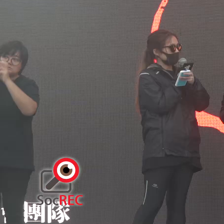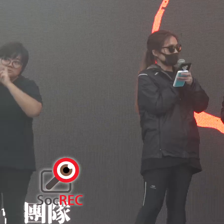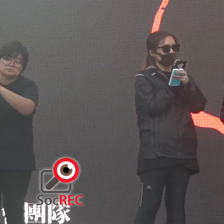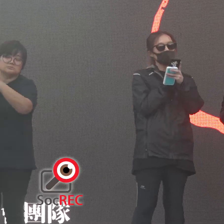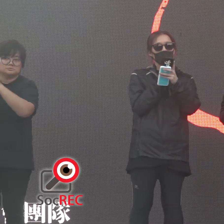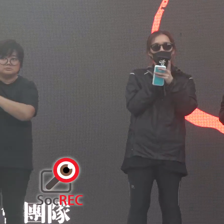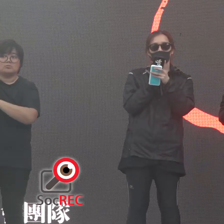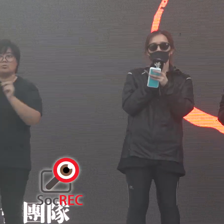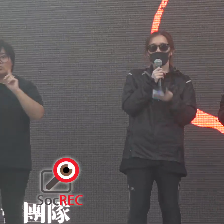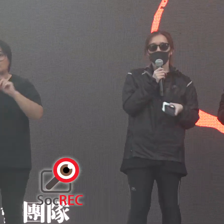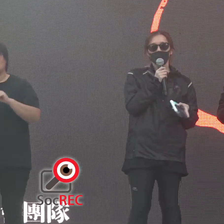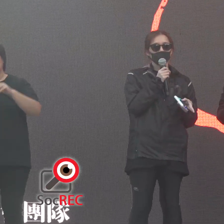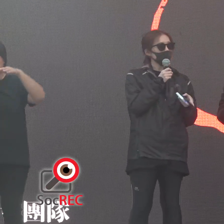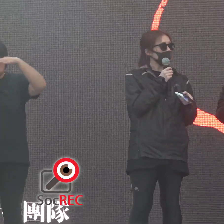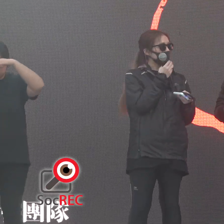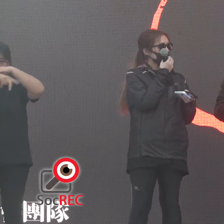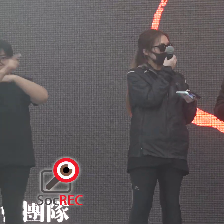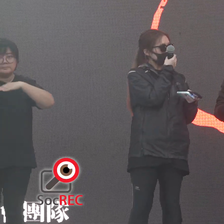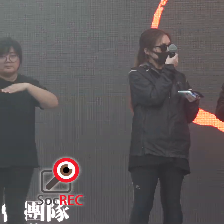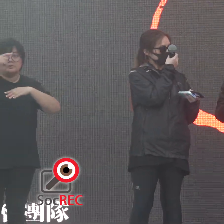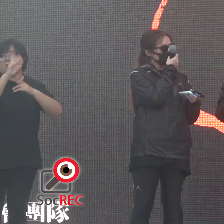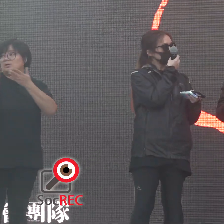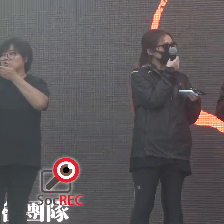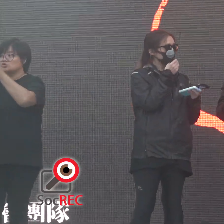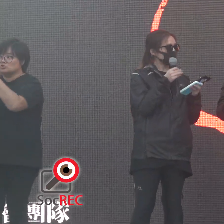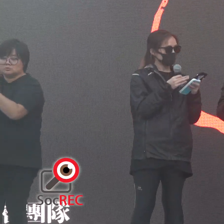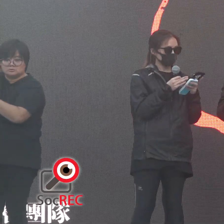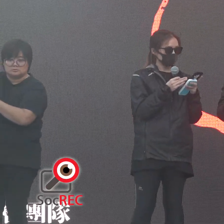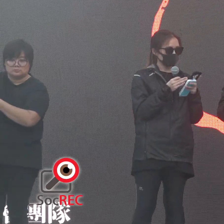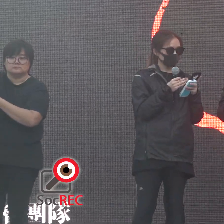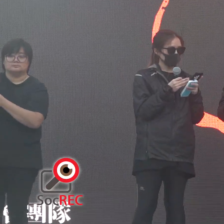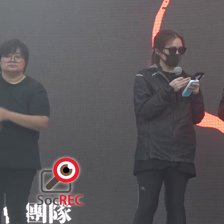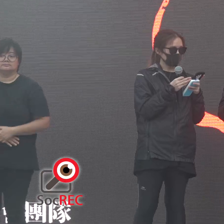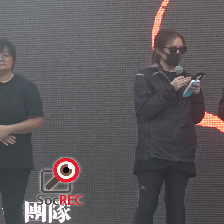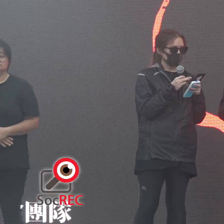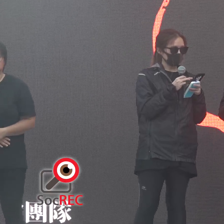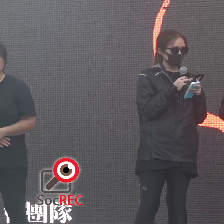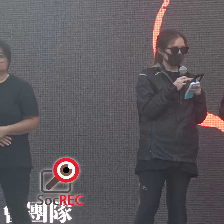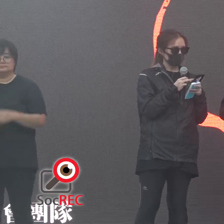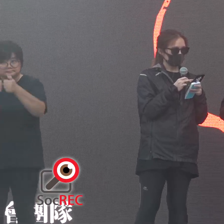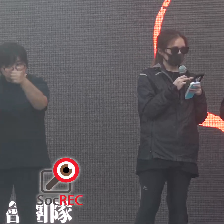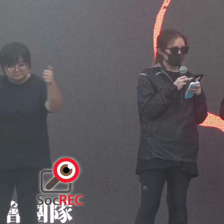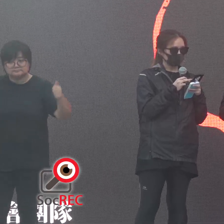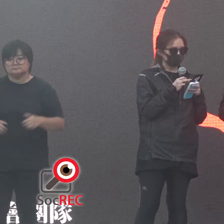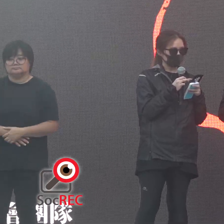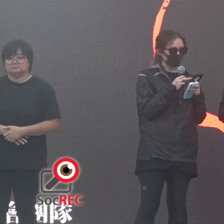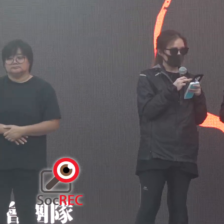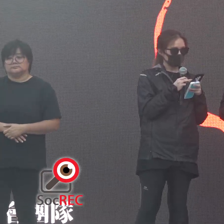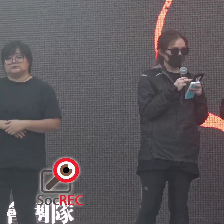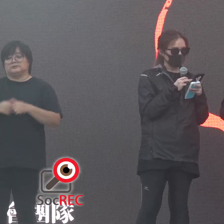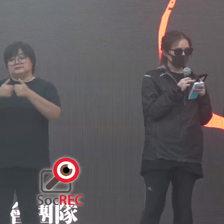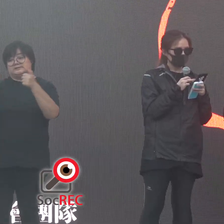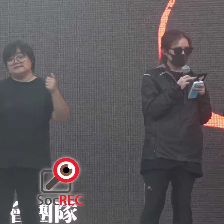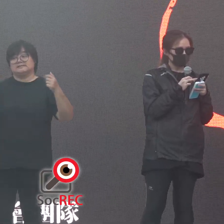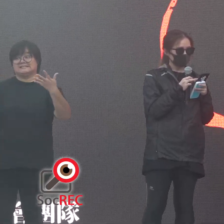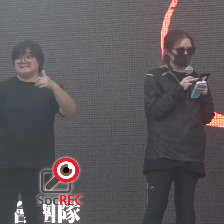to TST. OK， 再次喺度感謝大家，感謝36000人今日嚟到呢一度為香港、